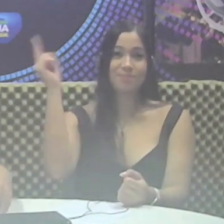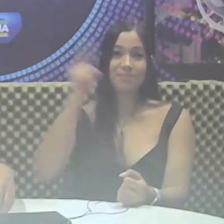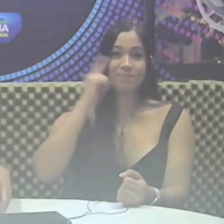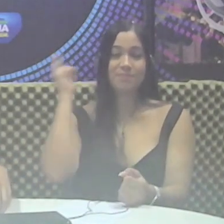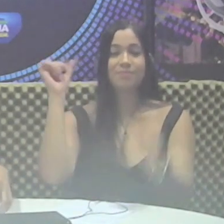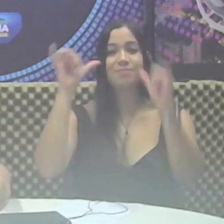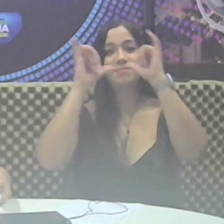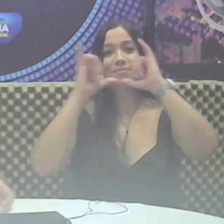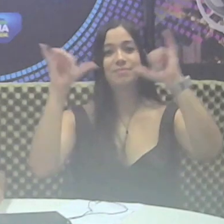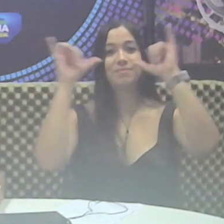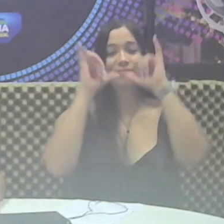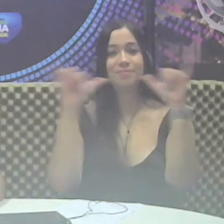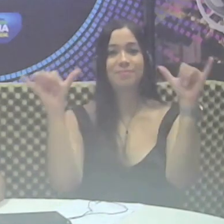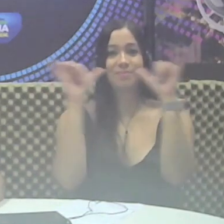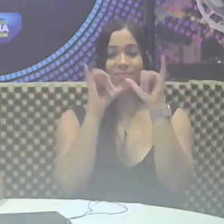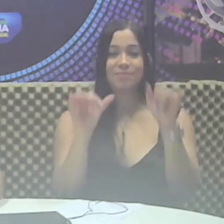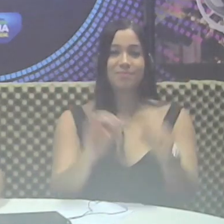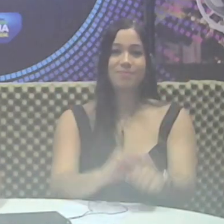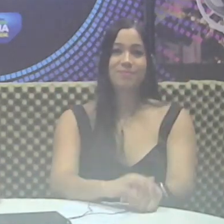Giro de